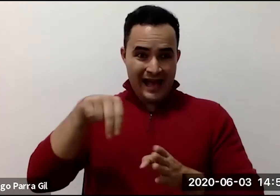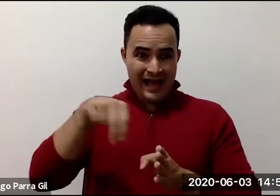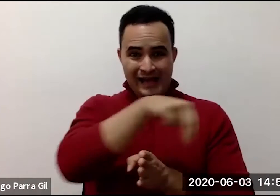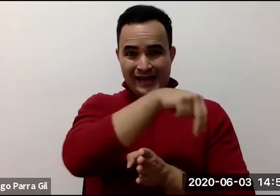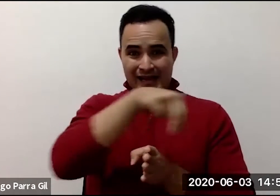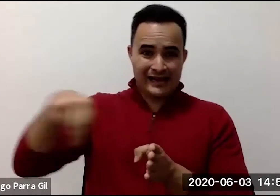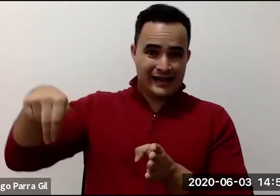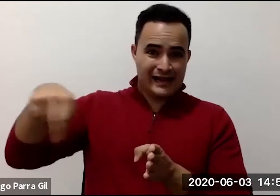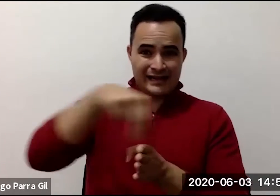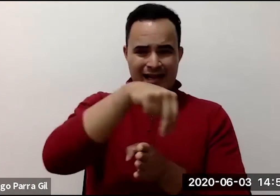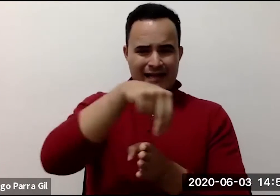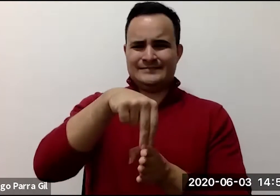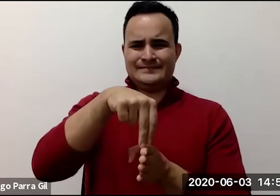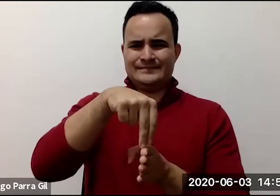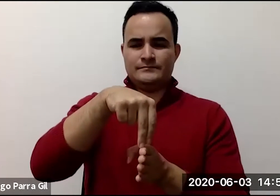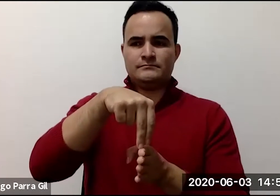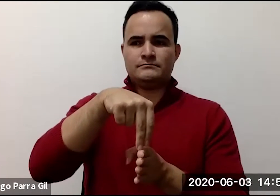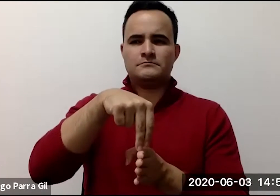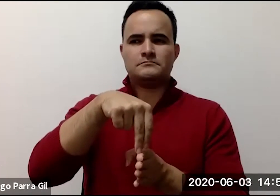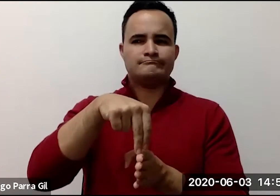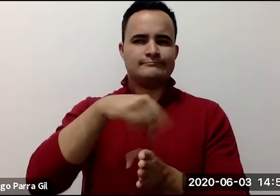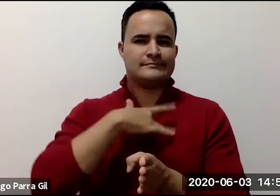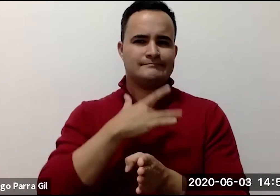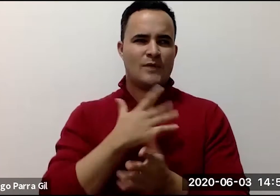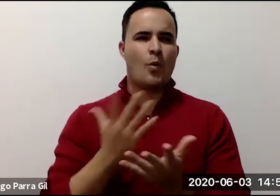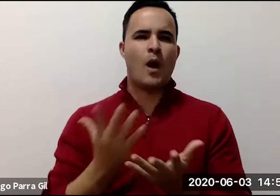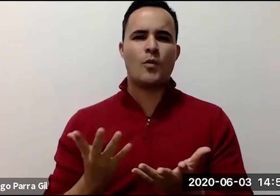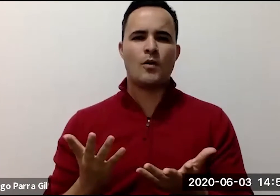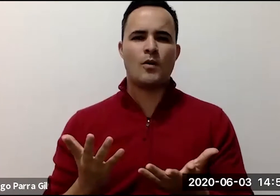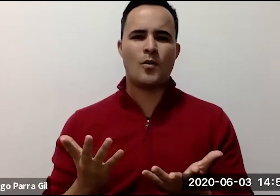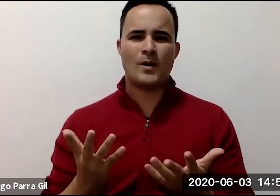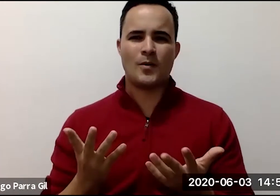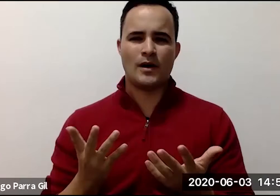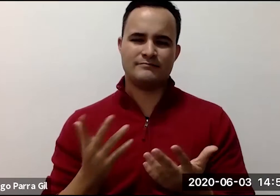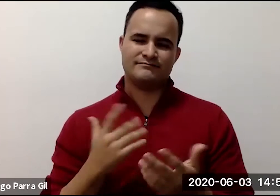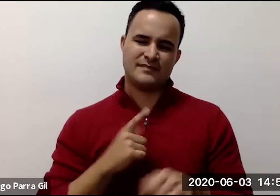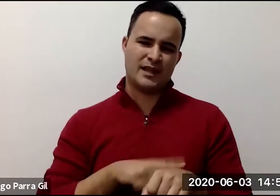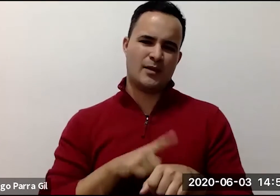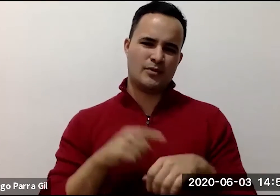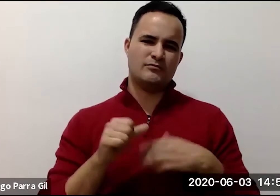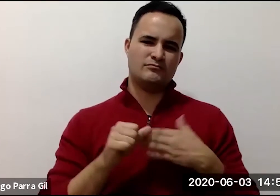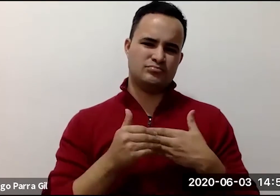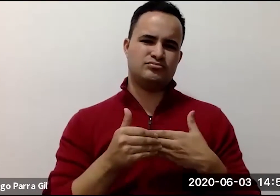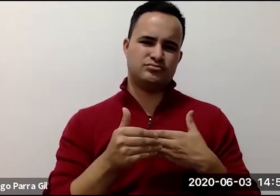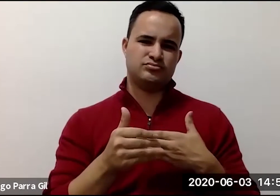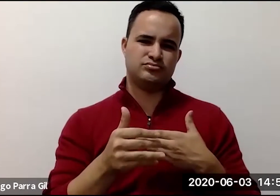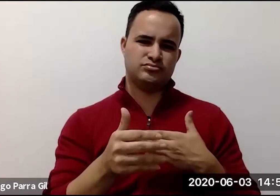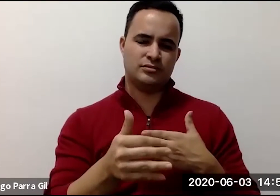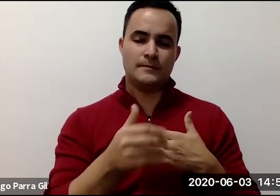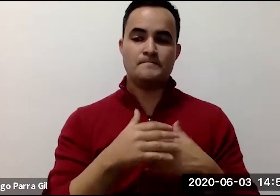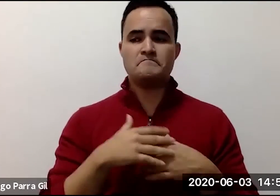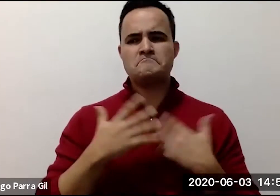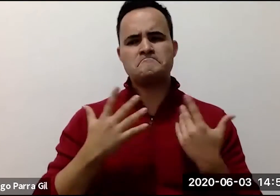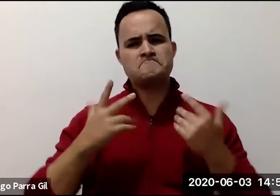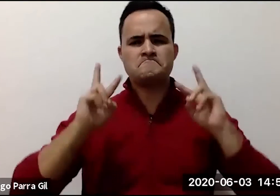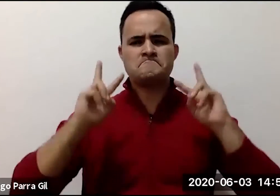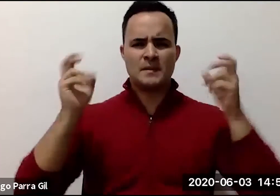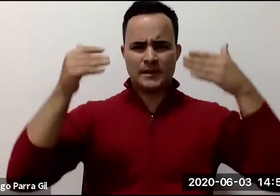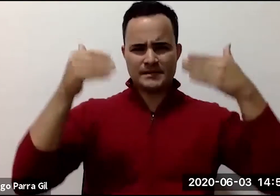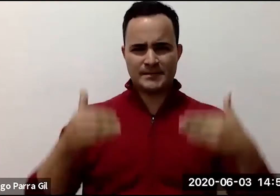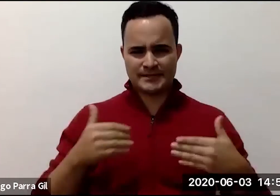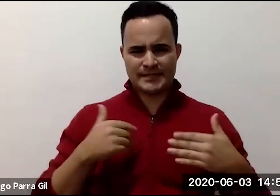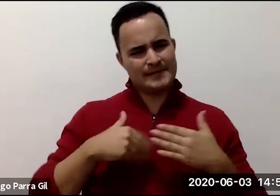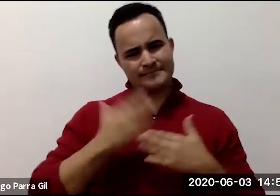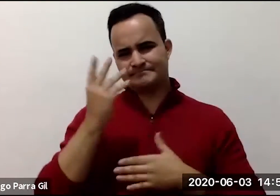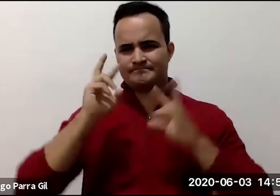mi interés por estudiar qué es la discapacidad, que era algo que me atraviesa desde siempre y también aparte